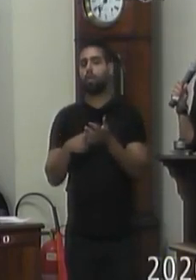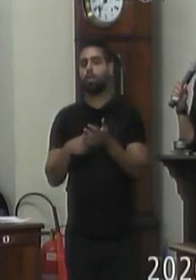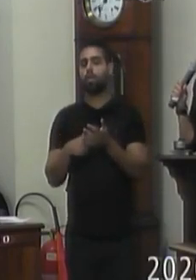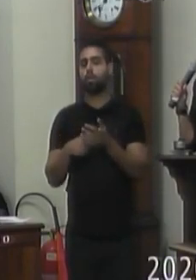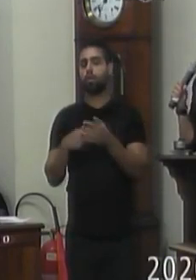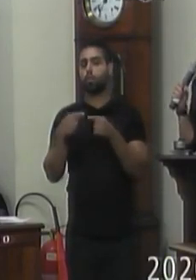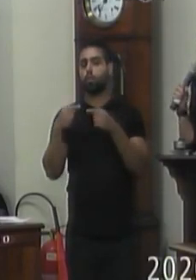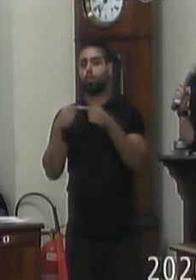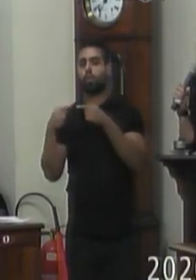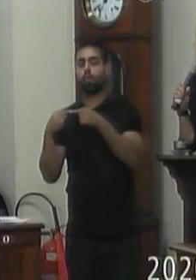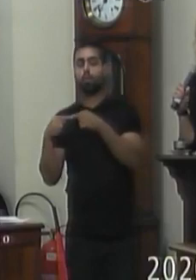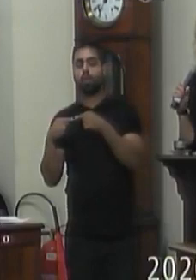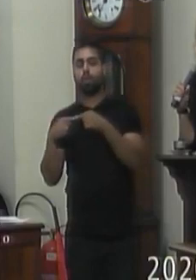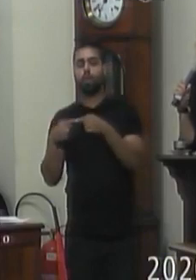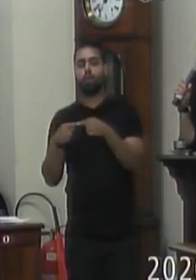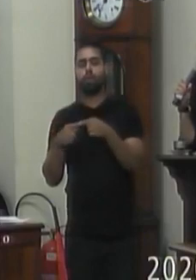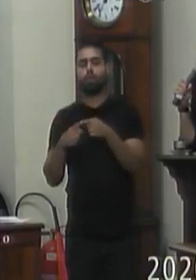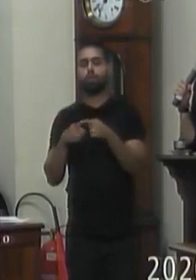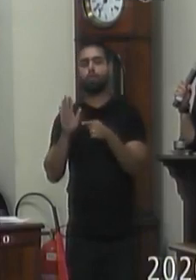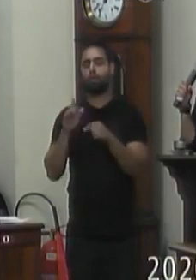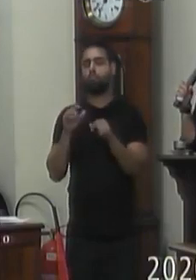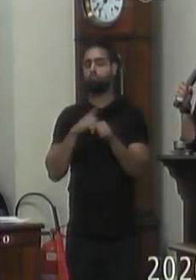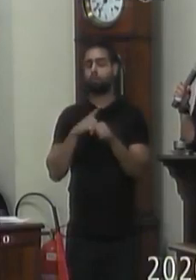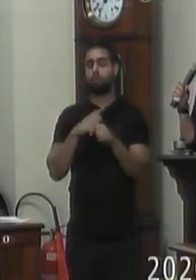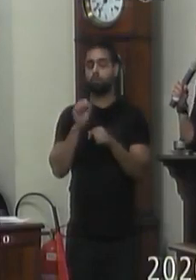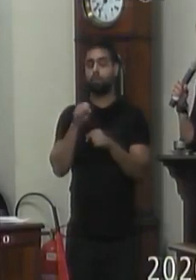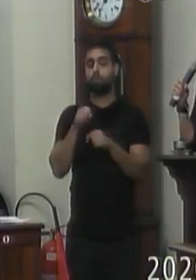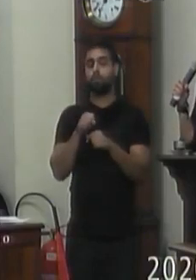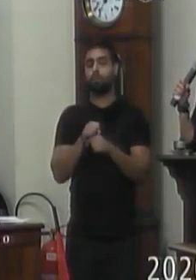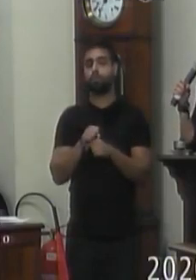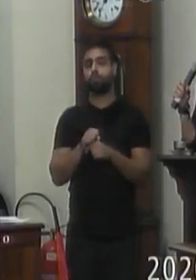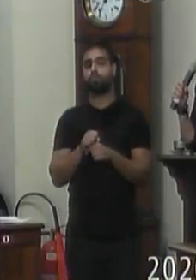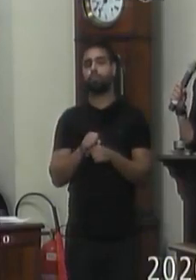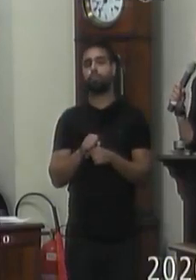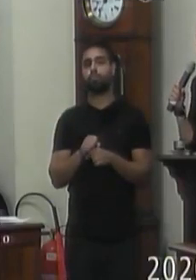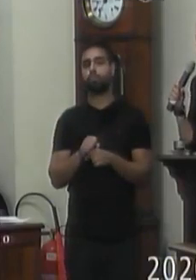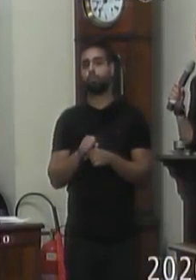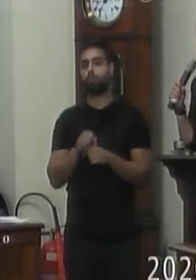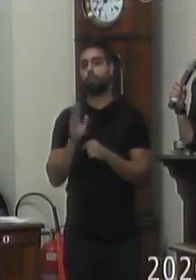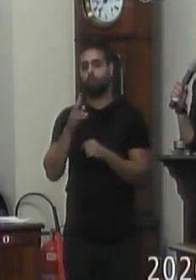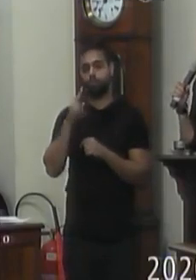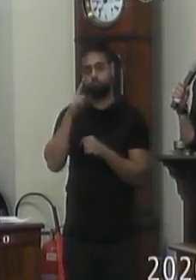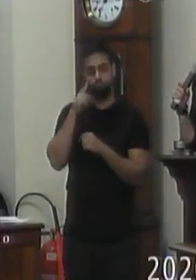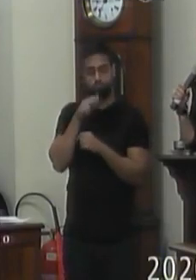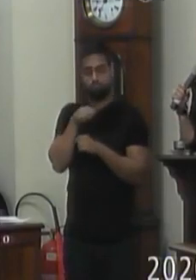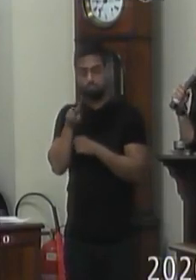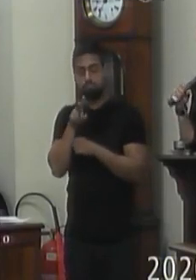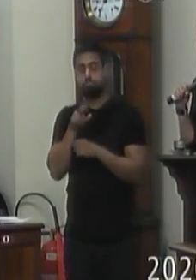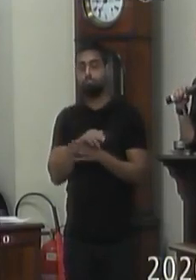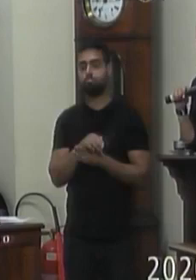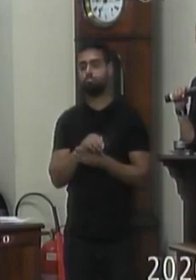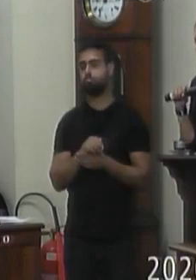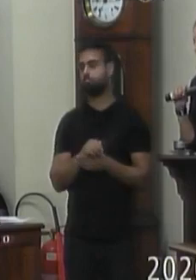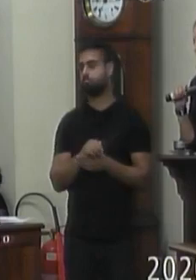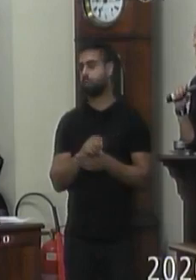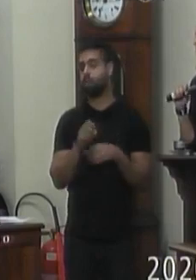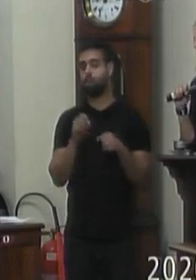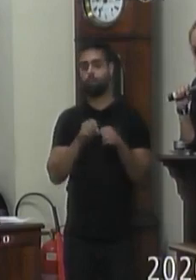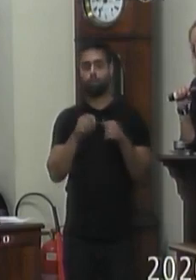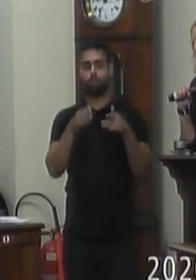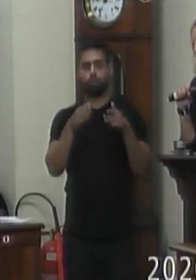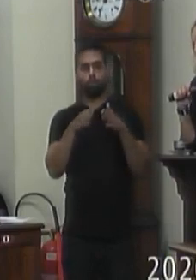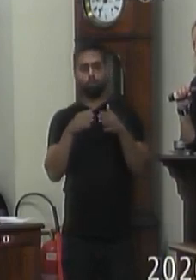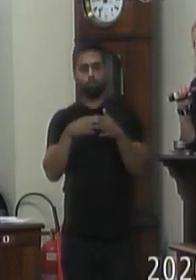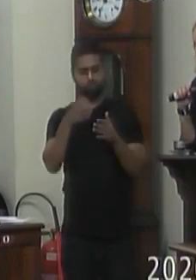que já fez algum aporte aí em relação a isso. Não está sendo visto. Tá? Eu vou fazer um requerimento para a